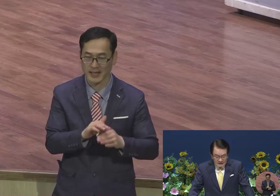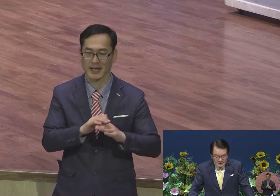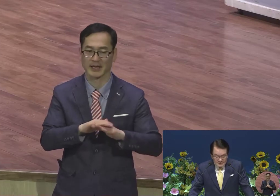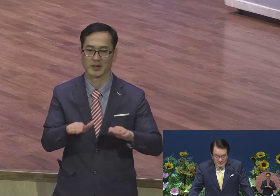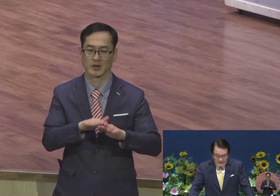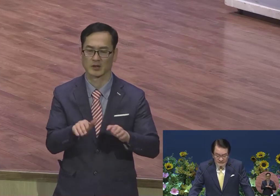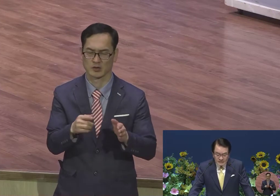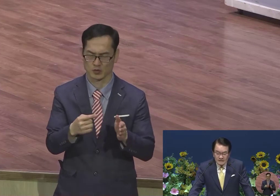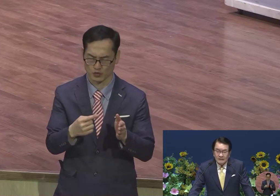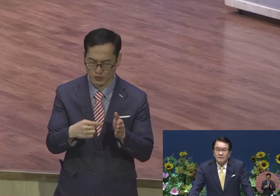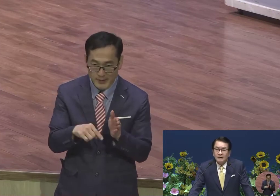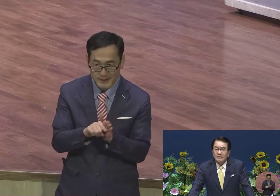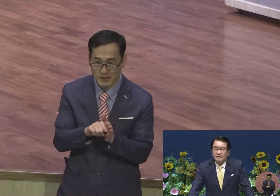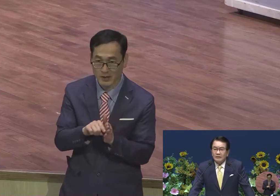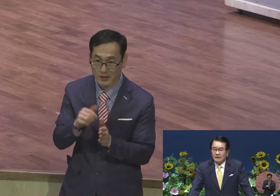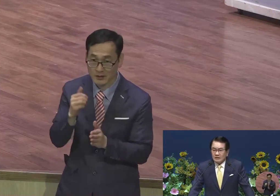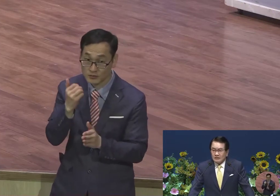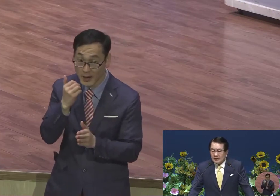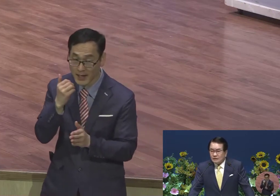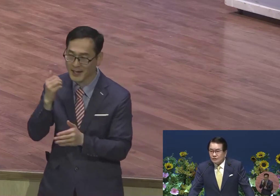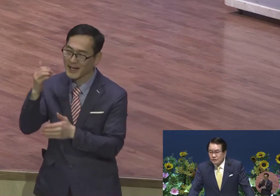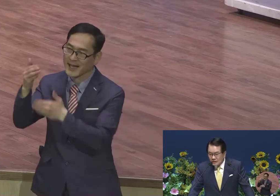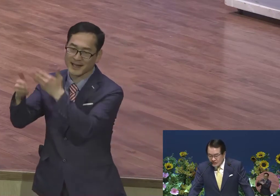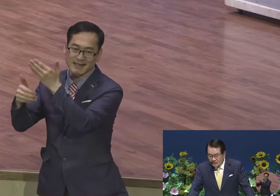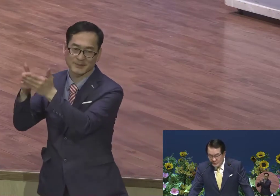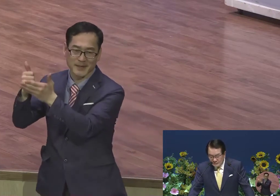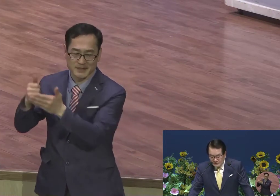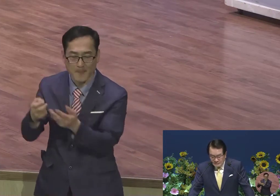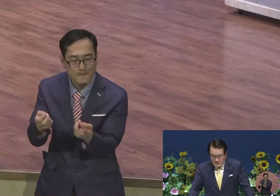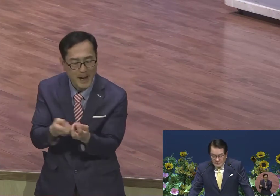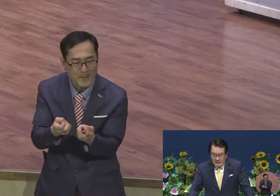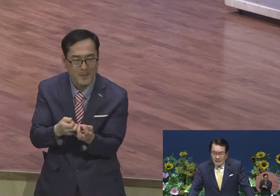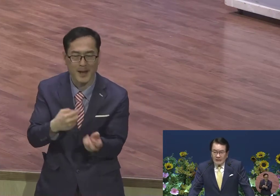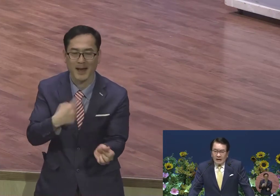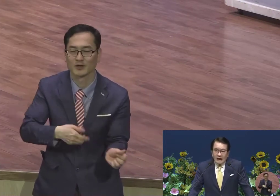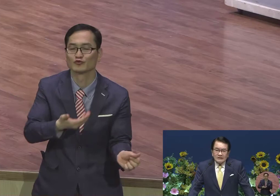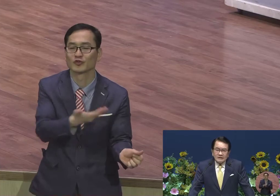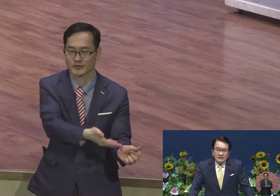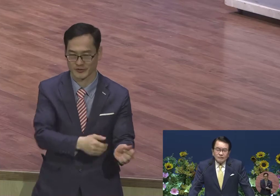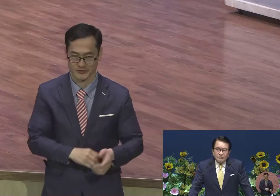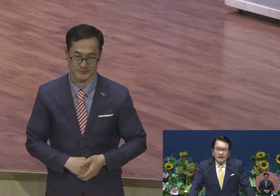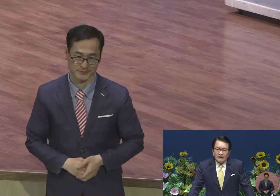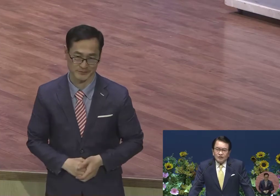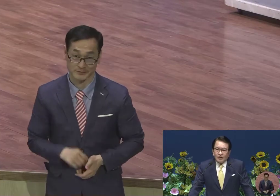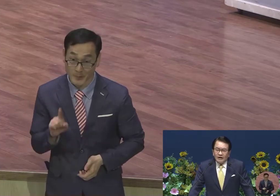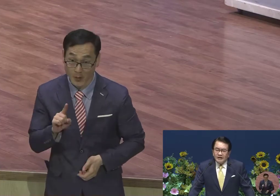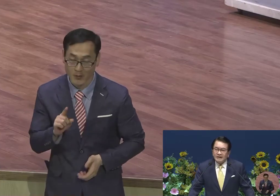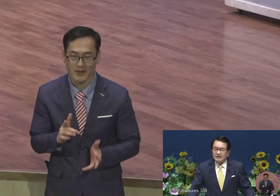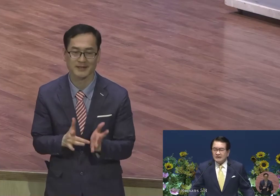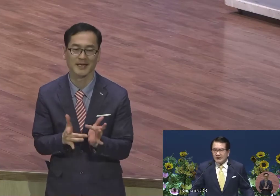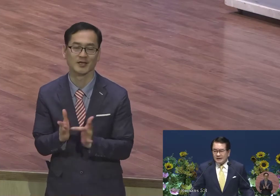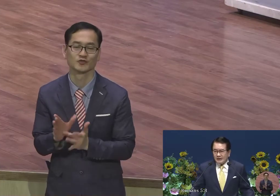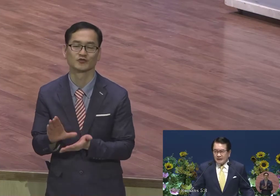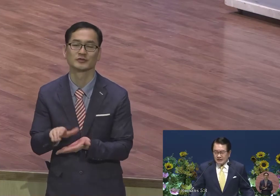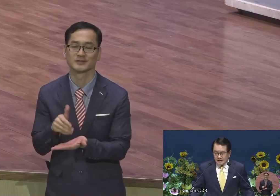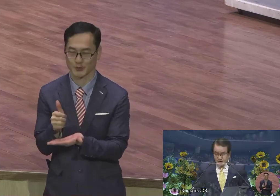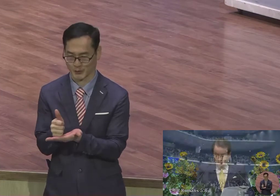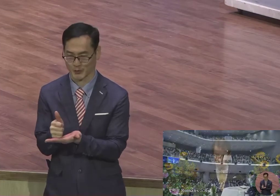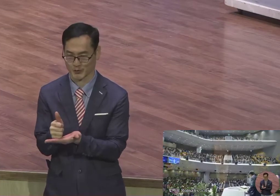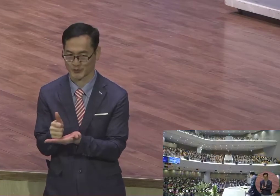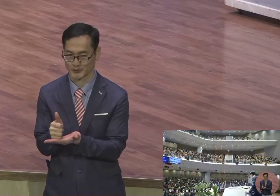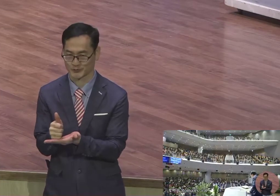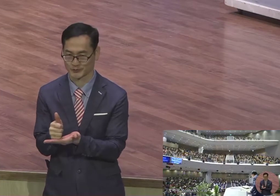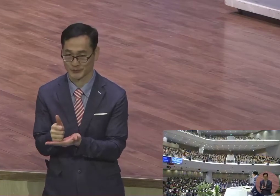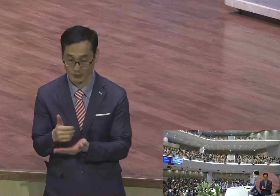간단하게 열었어 그 길이 뭐예요 예수 그시도예요 아직 우리가 죄인됐을 때에